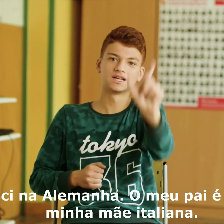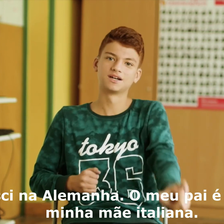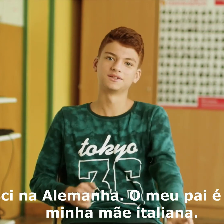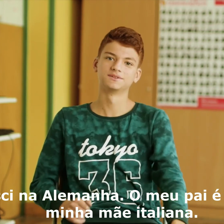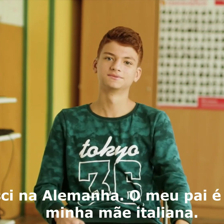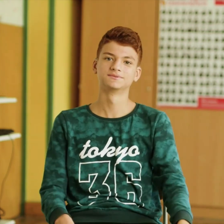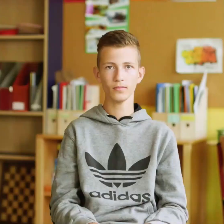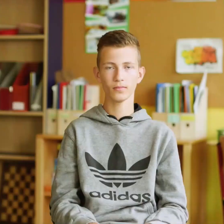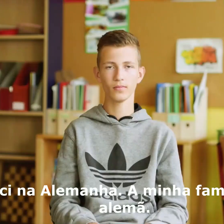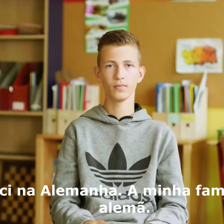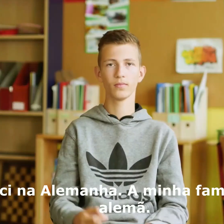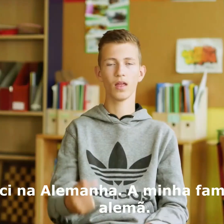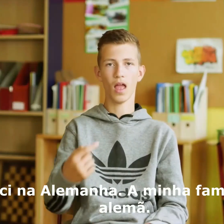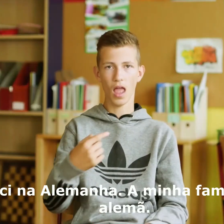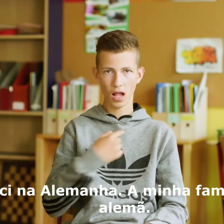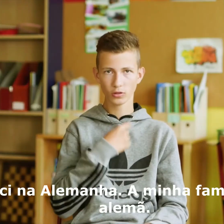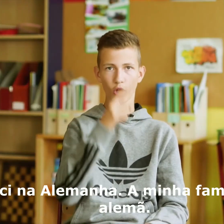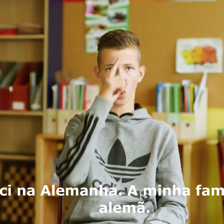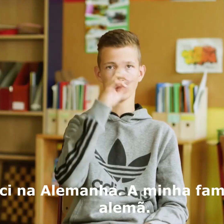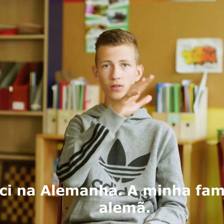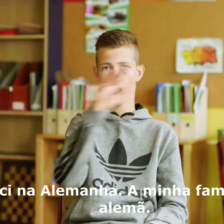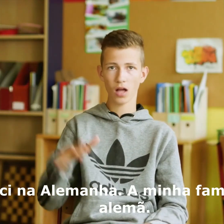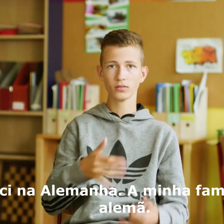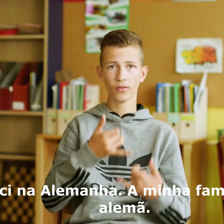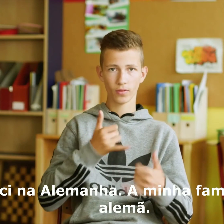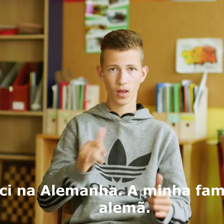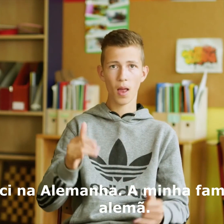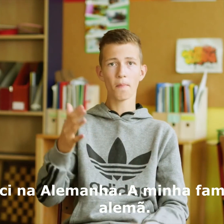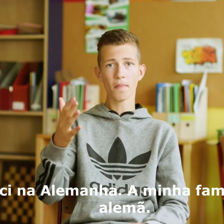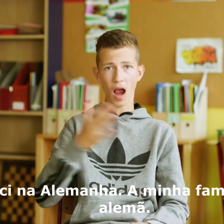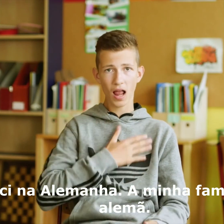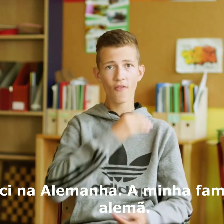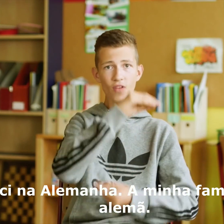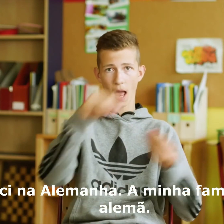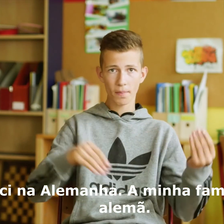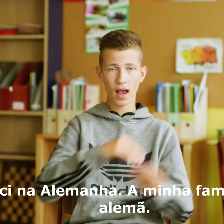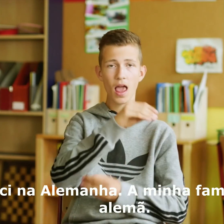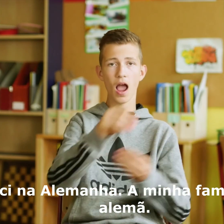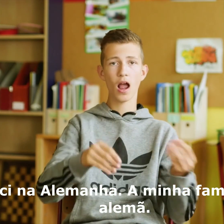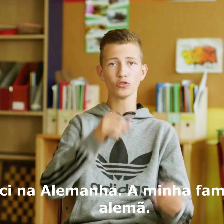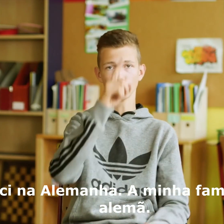Eu nasci na Alemanha e toda a minha família é alemã.